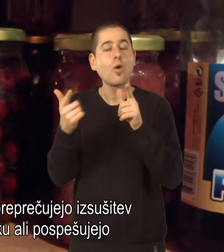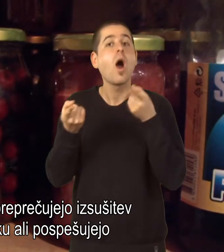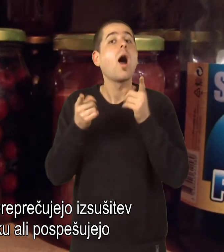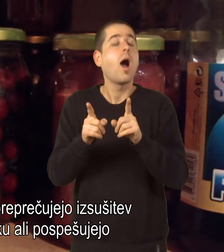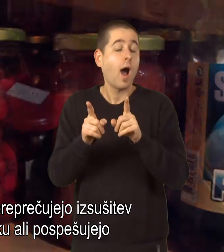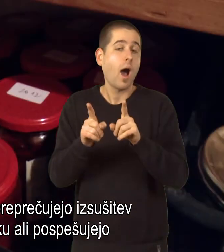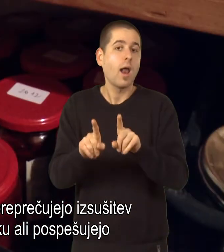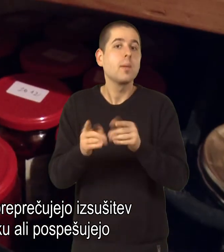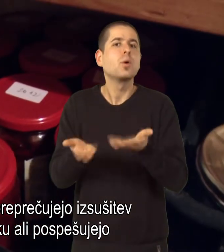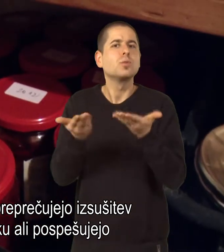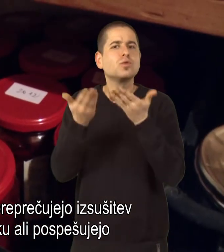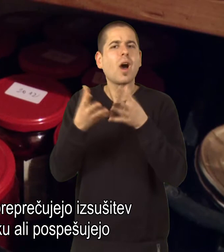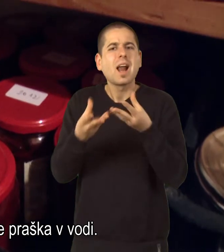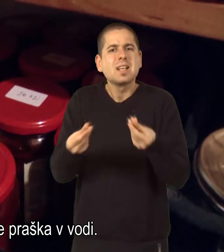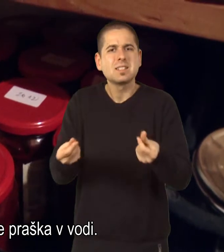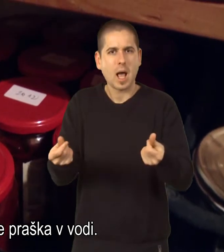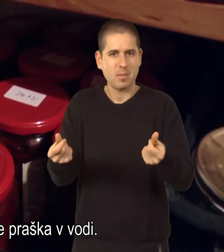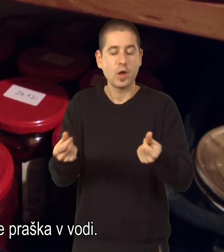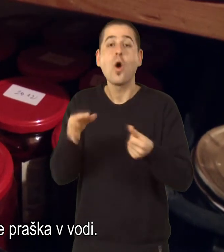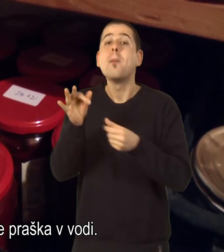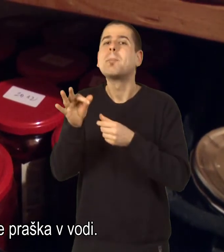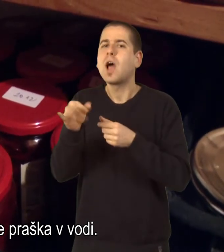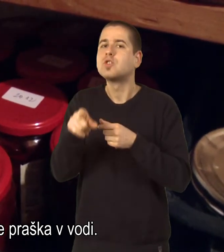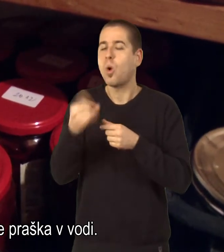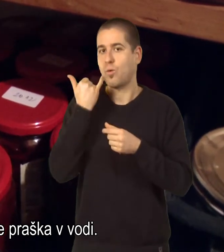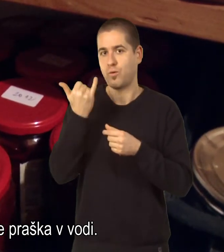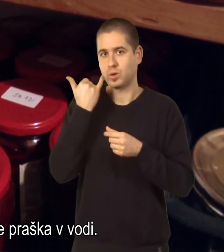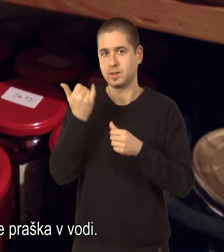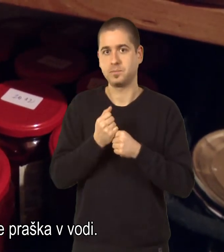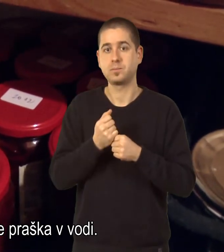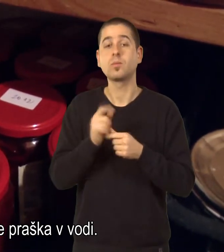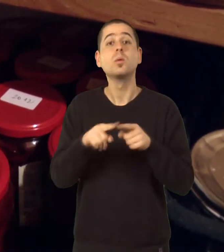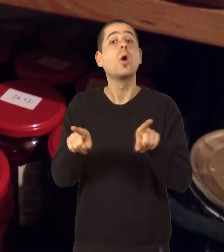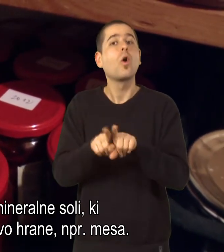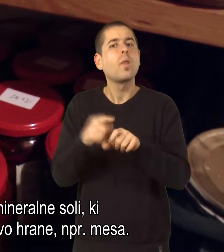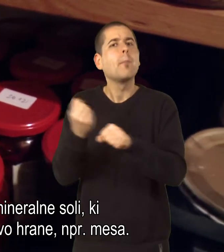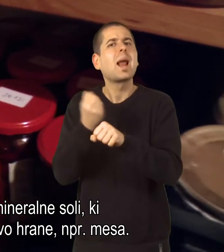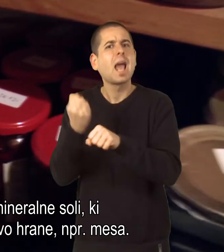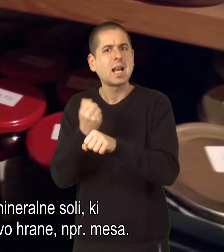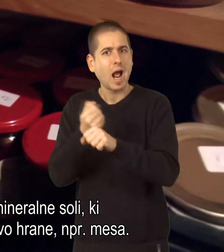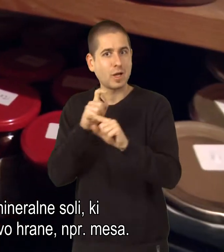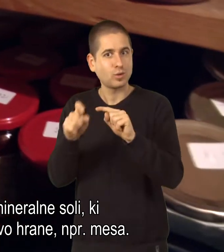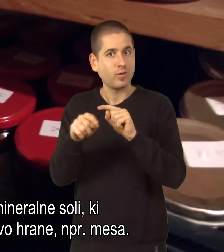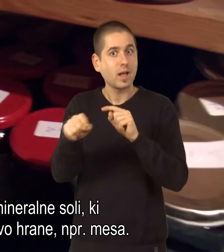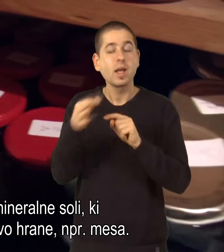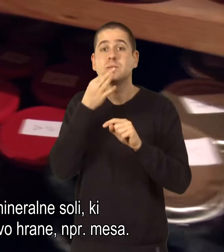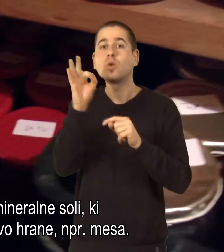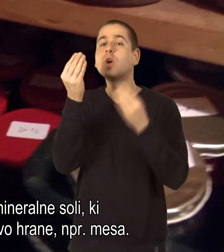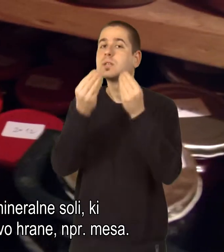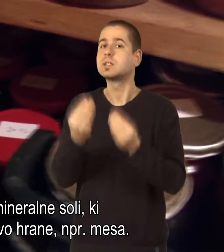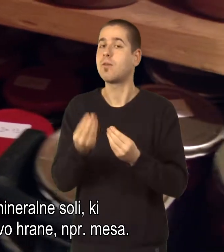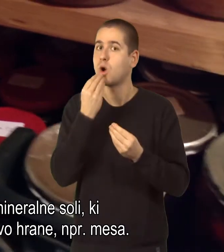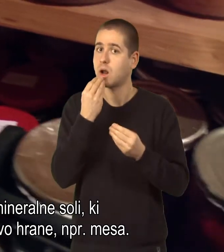na zraku ali pospešujejo raztapljanje praška v vodi. Kot mineralne soli,